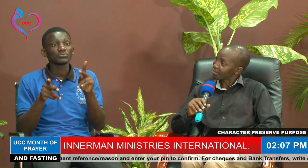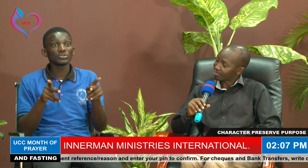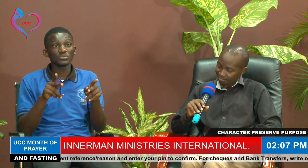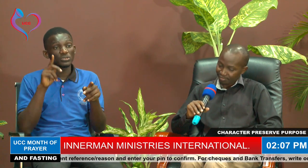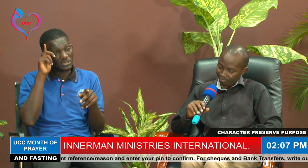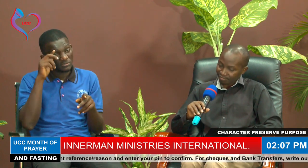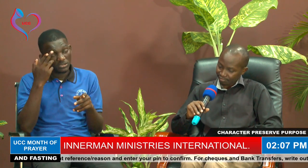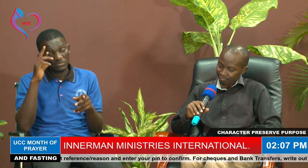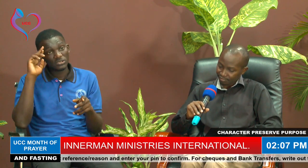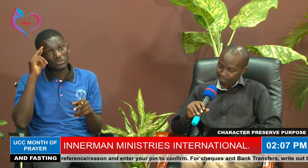under him for a long time